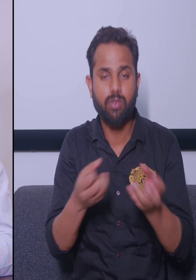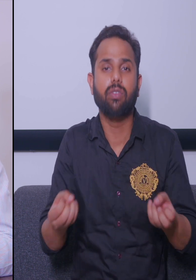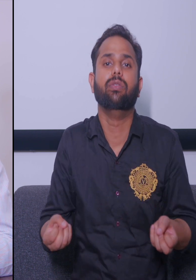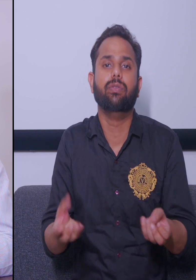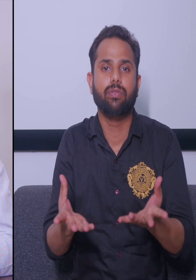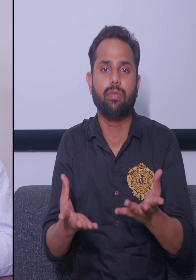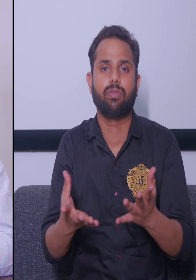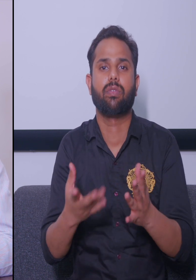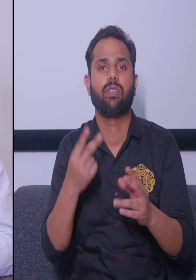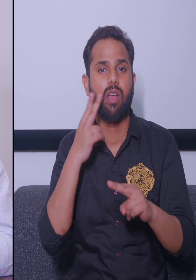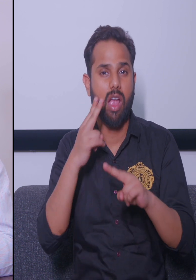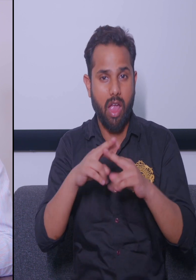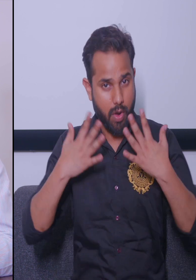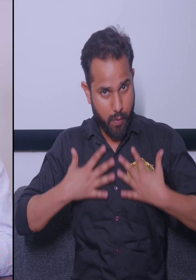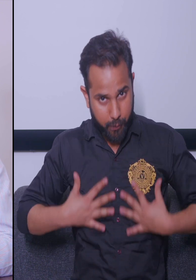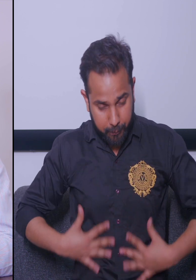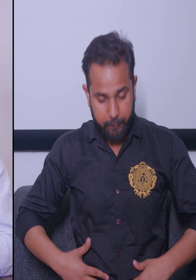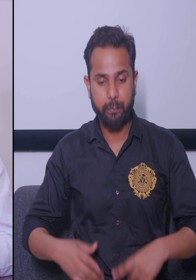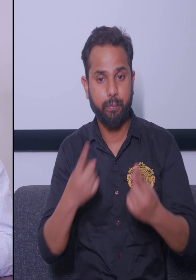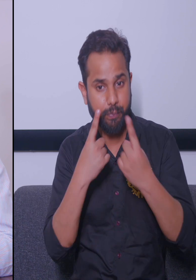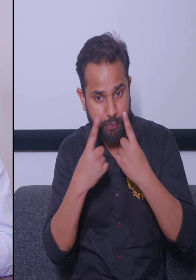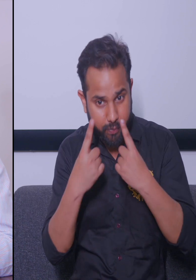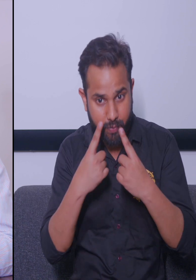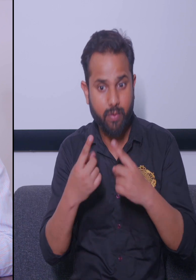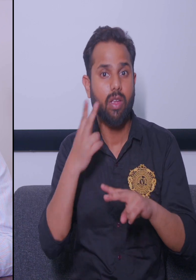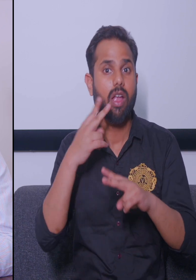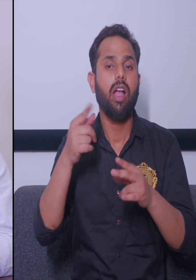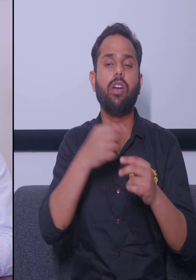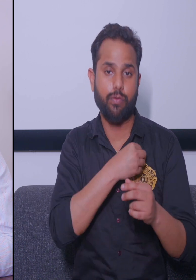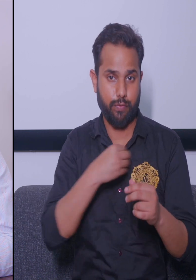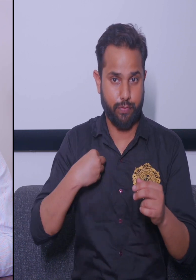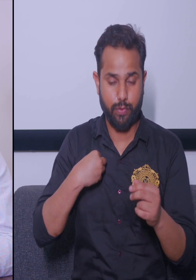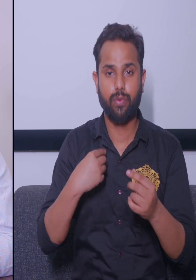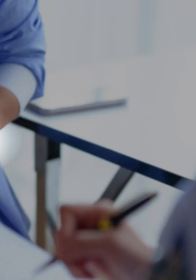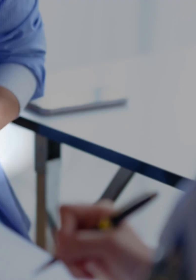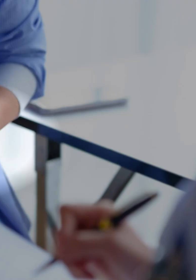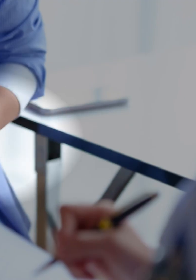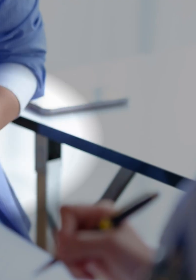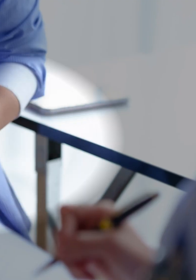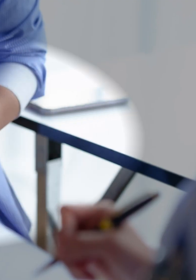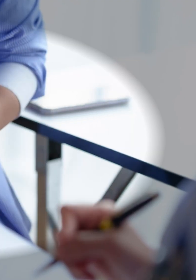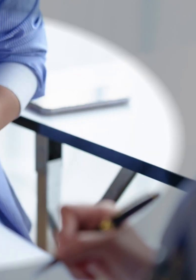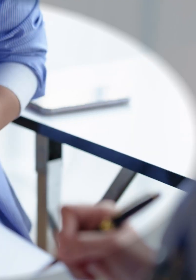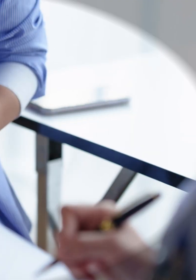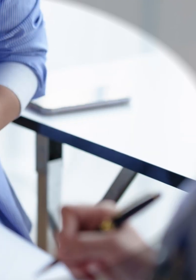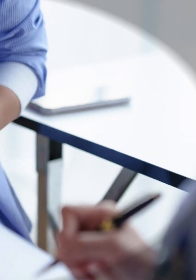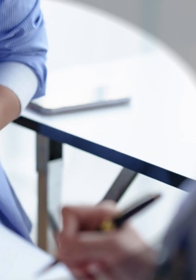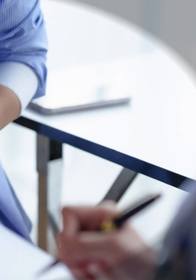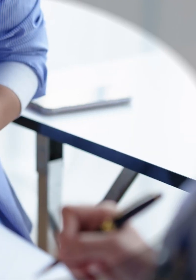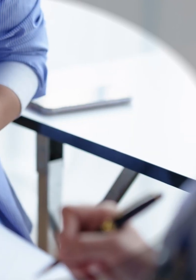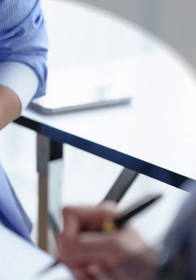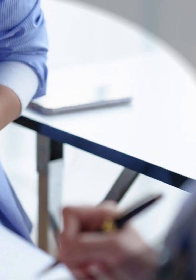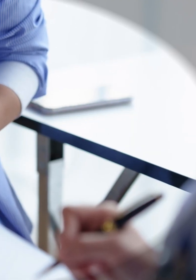की शुरुआत होती है कॉम्प्रिहेंसिव फिजिकल एग्जामिनेशन से, जिसमें आपके डॉक्टर आपसे आपकी मेडिकल